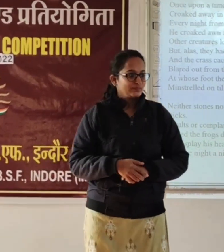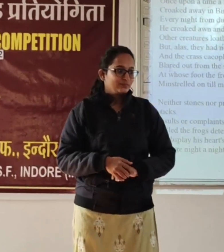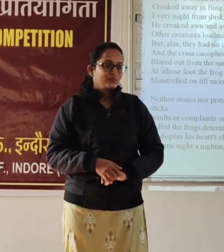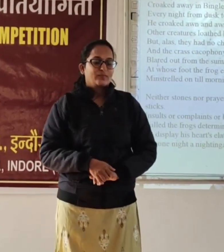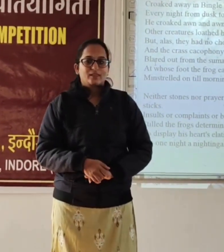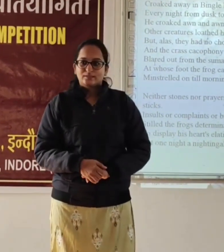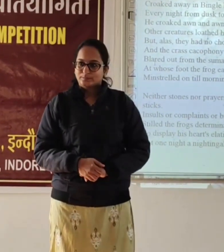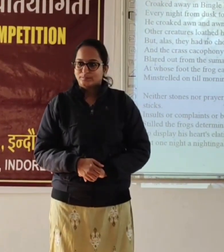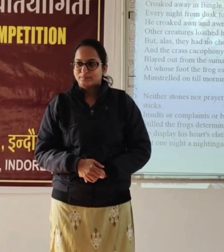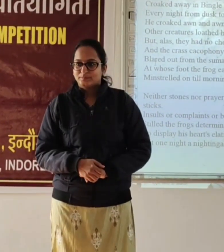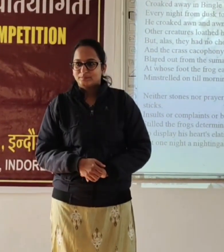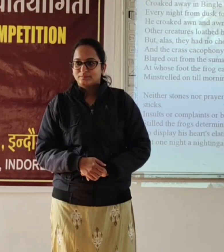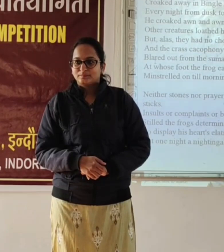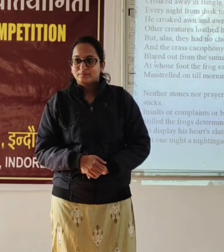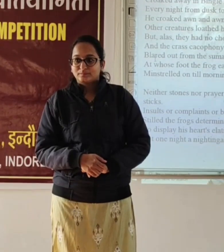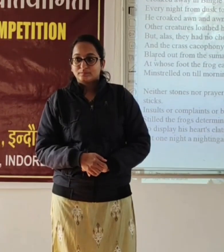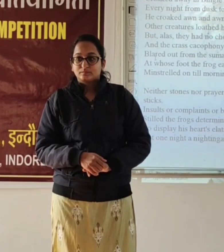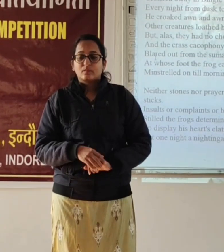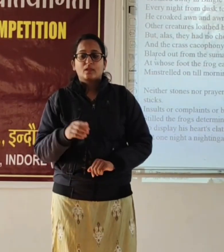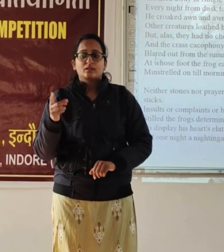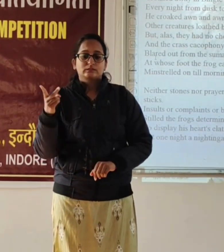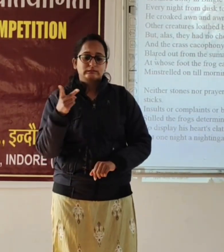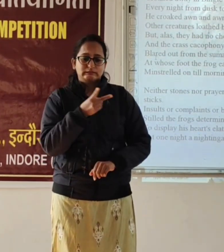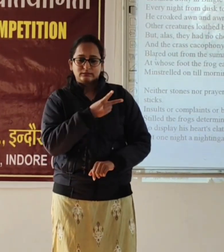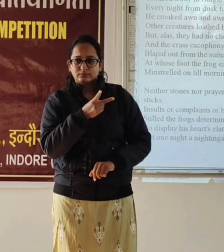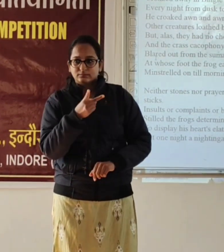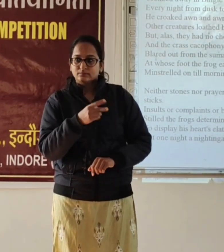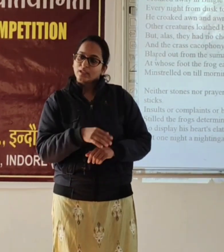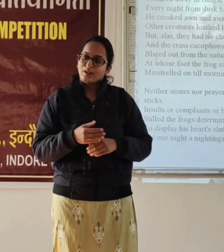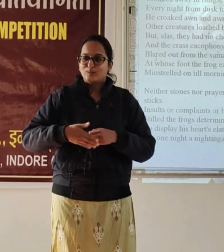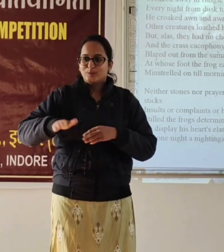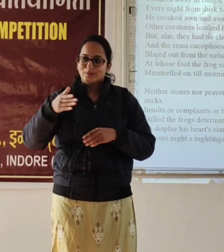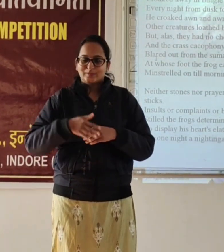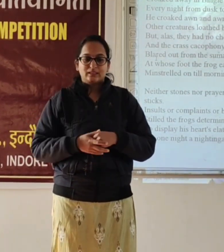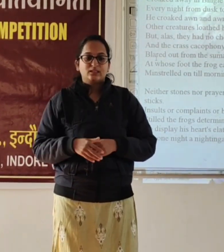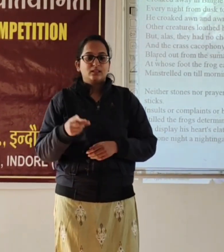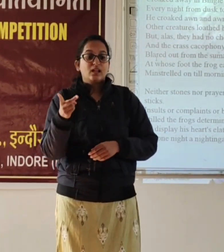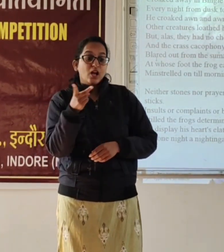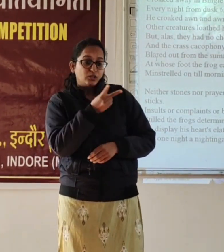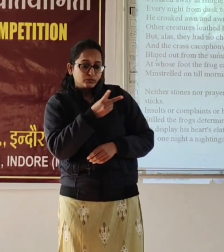एज को। फिर दोनों ने इस समस्या का हल निकाला